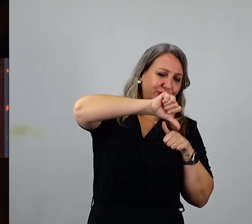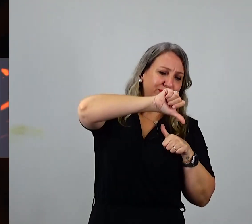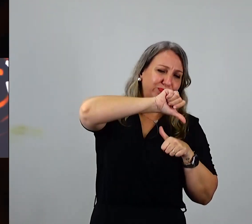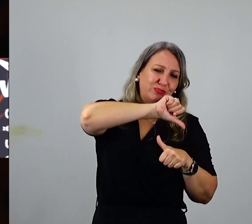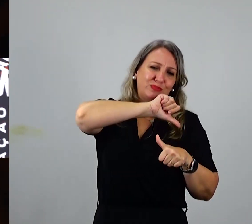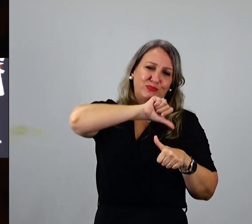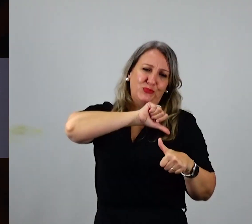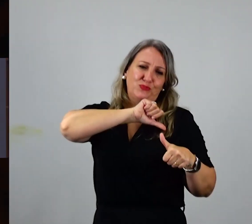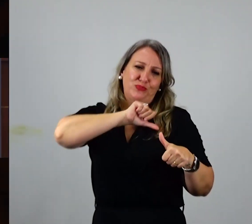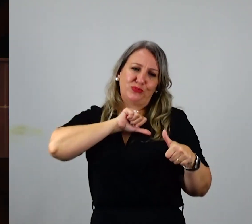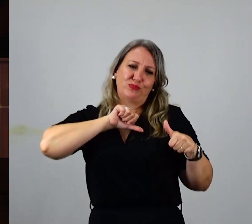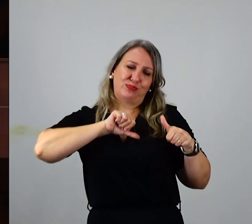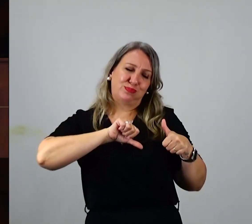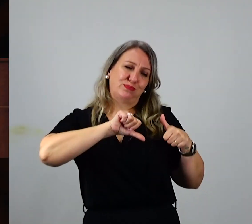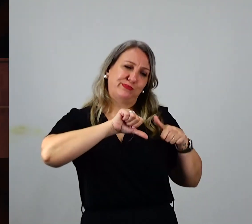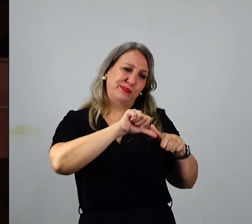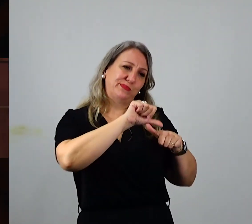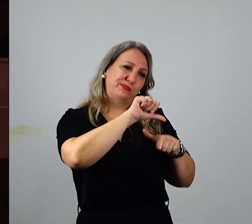vamos ficar aqui.